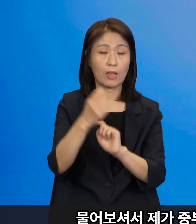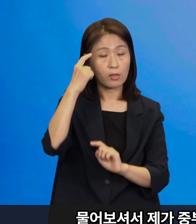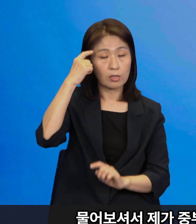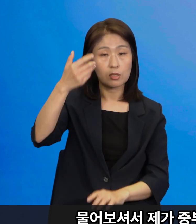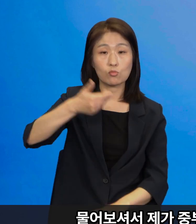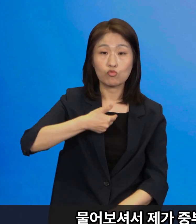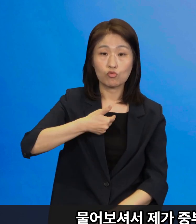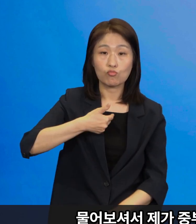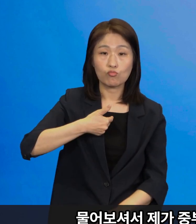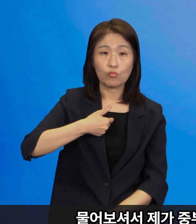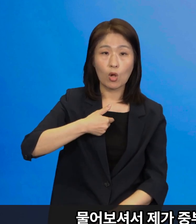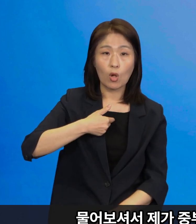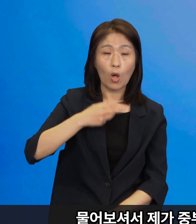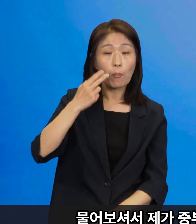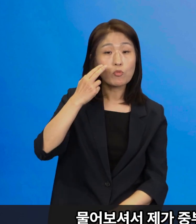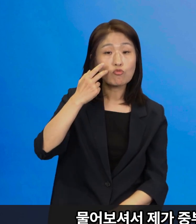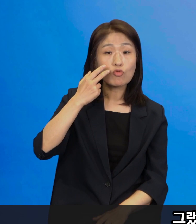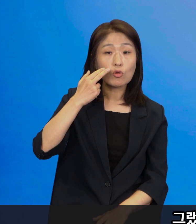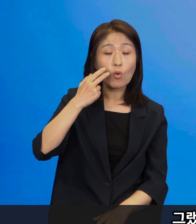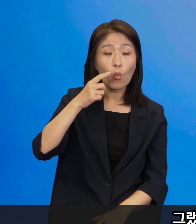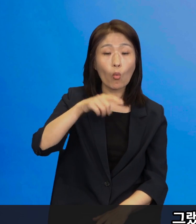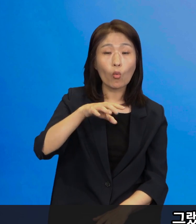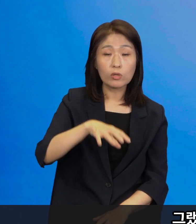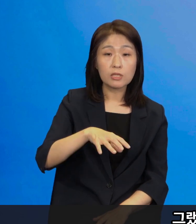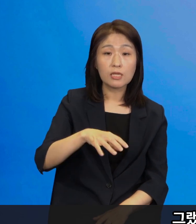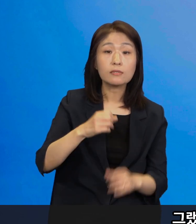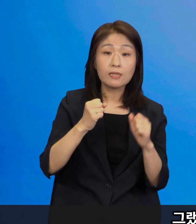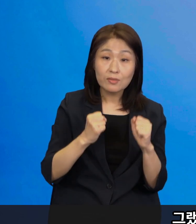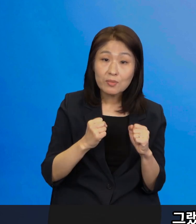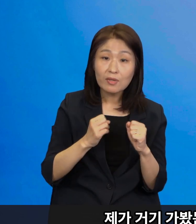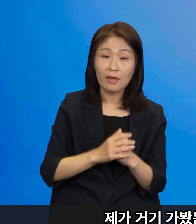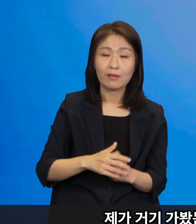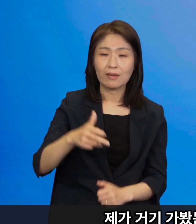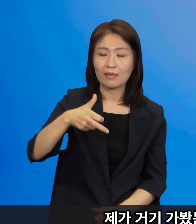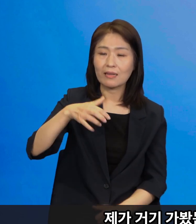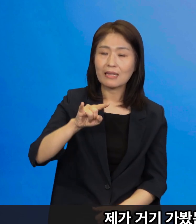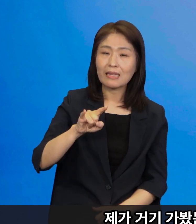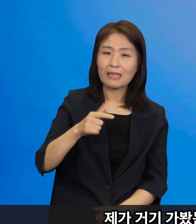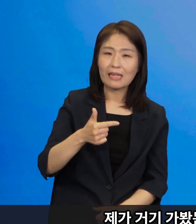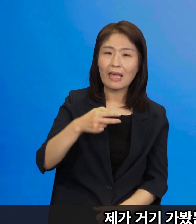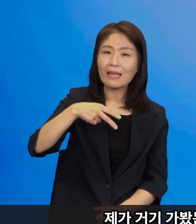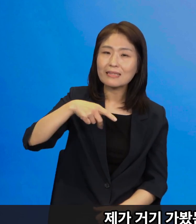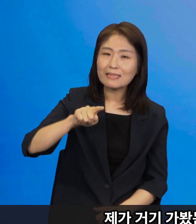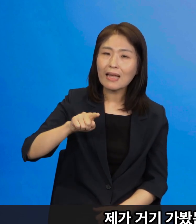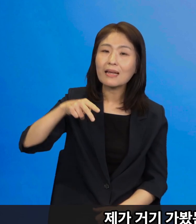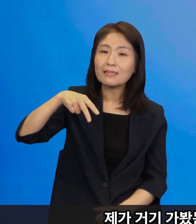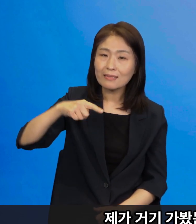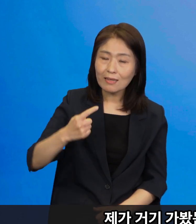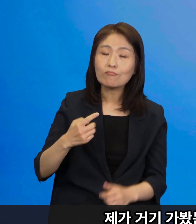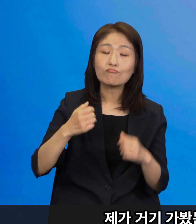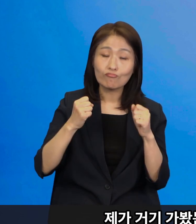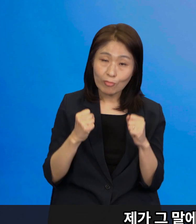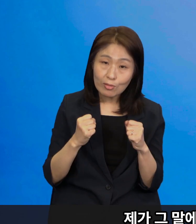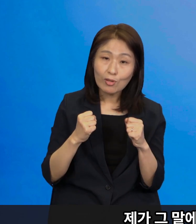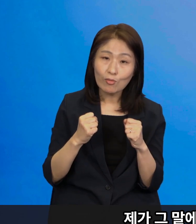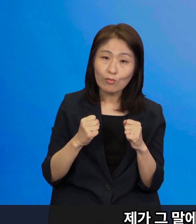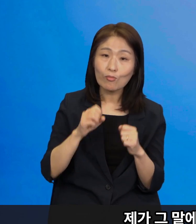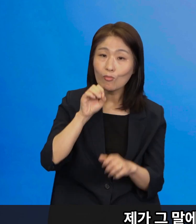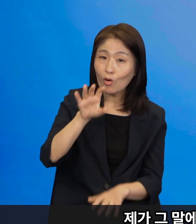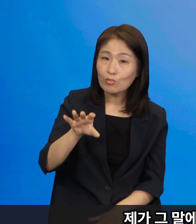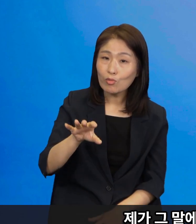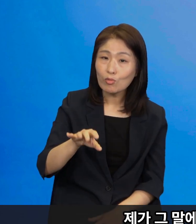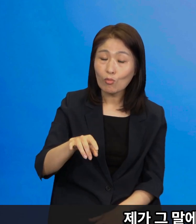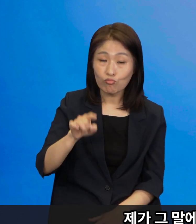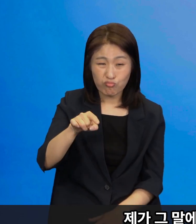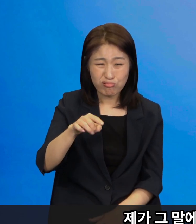물어보셔서 제가 중부 캔자스시티에 11년 살았습니다. 그랬더니 아 그래요? 제가 거기 가봤는데 뭐 별거 없던데요 거기? 제가 그 말에